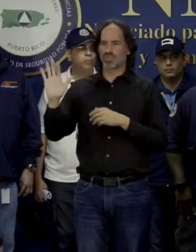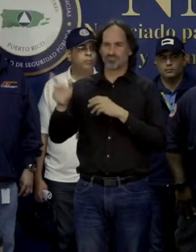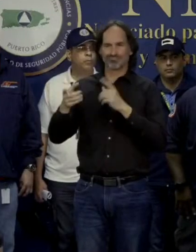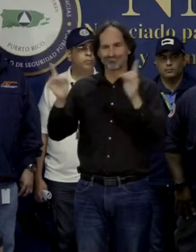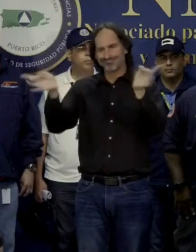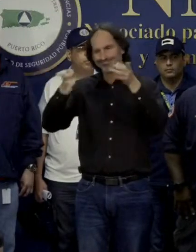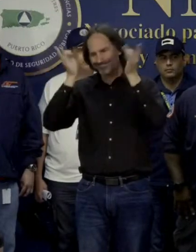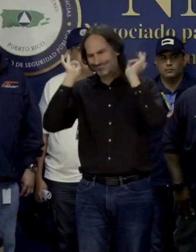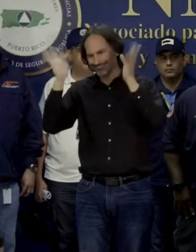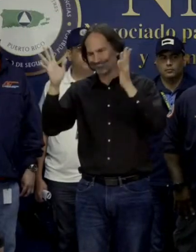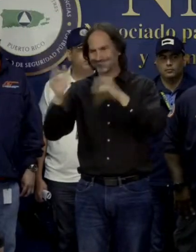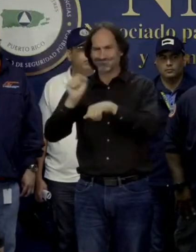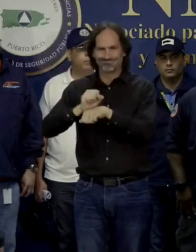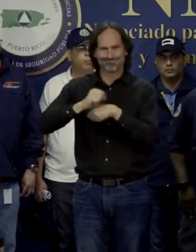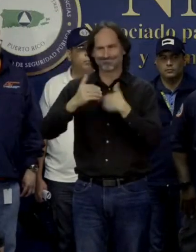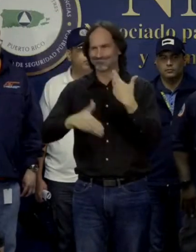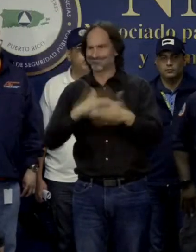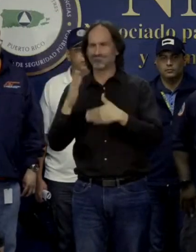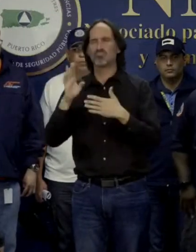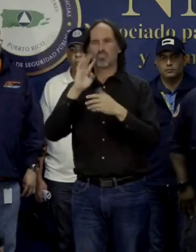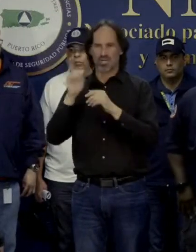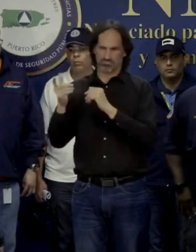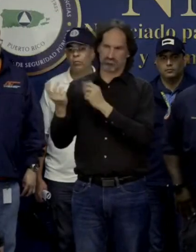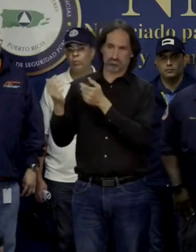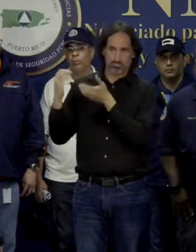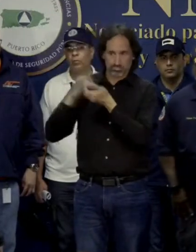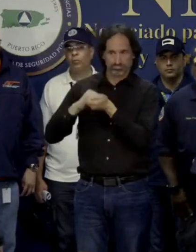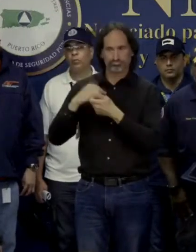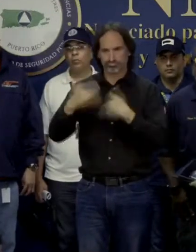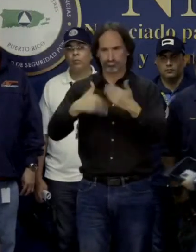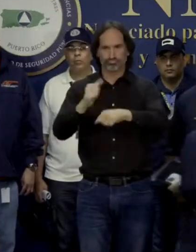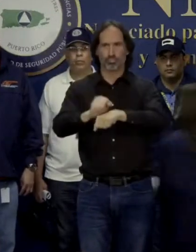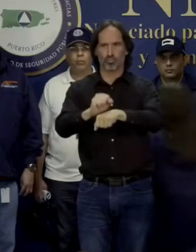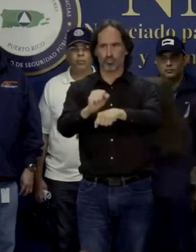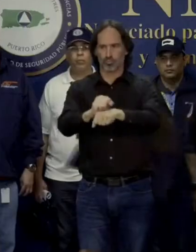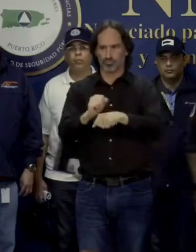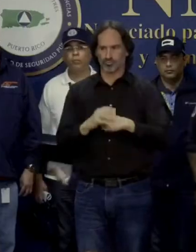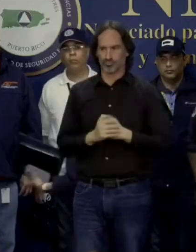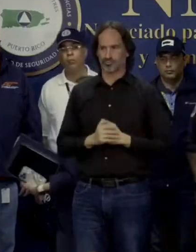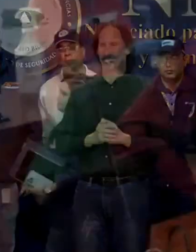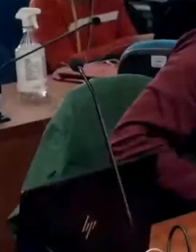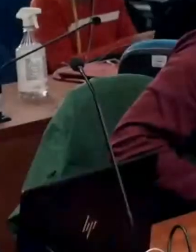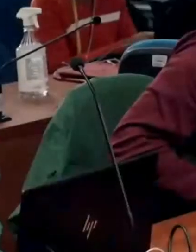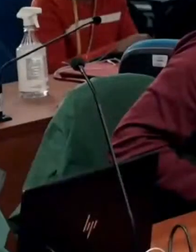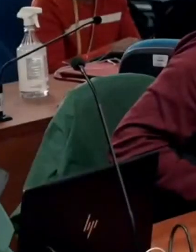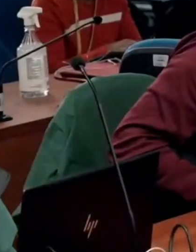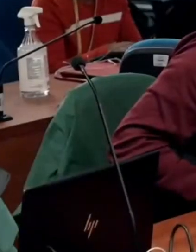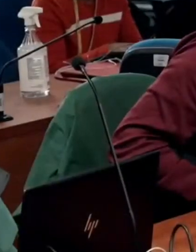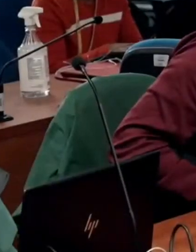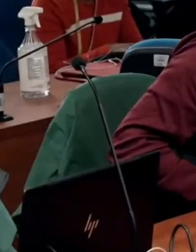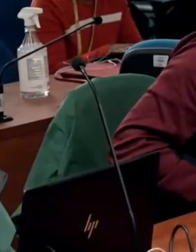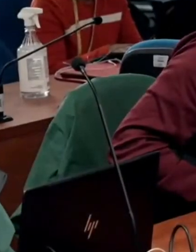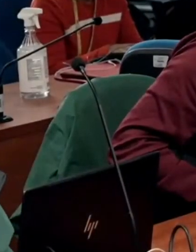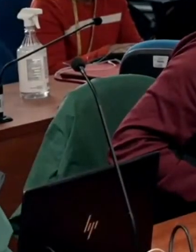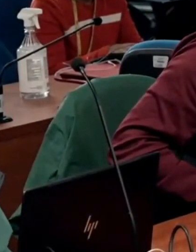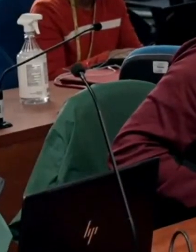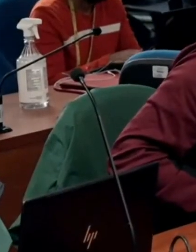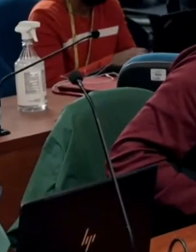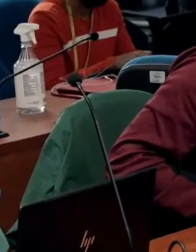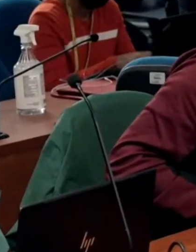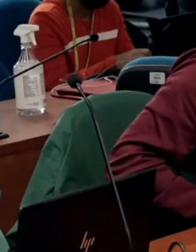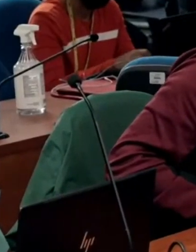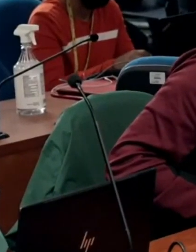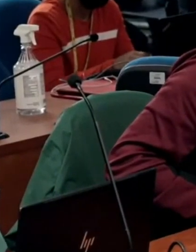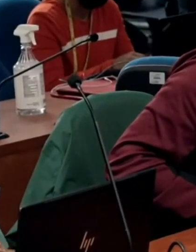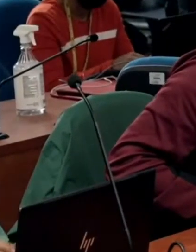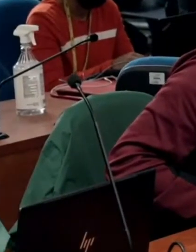que nos ayuden en la respuesta. Culminamos con el vocero. Saludos. Colón, si pudiera precisar otra vez los daños que han sufrido las centrales generatrices